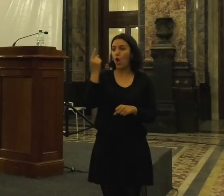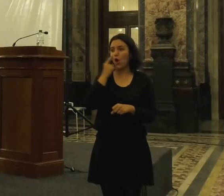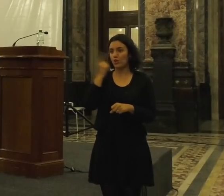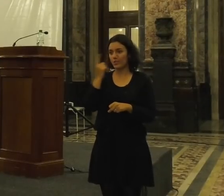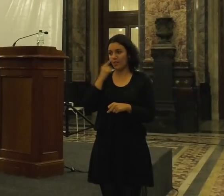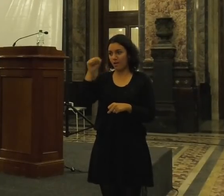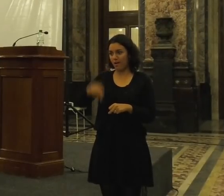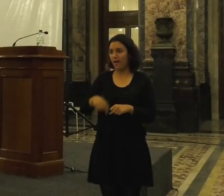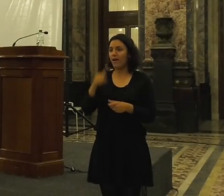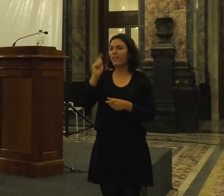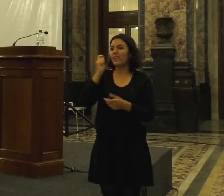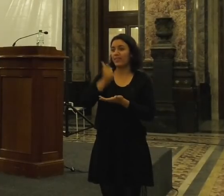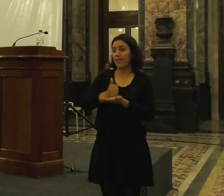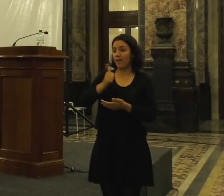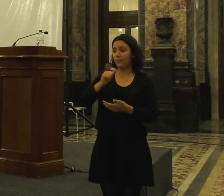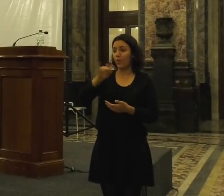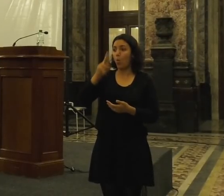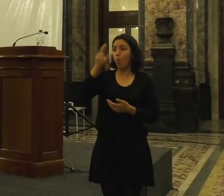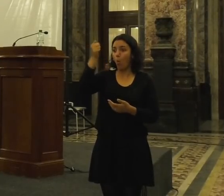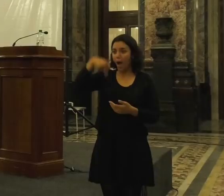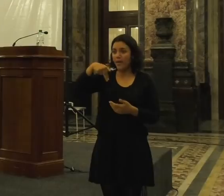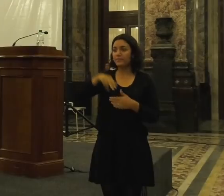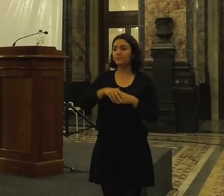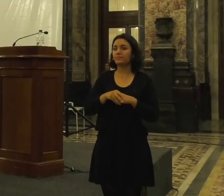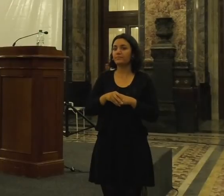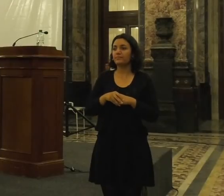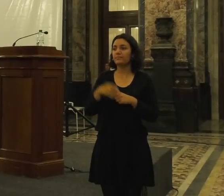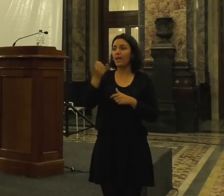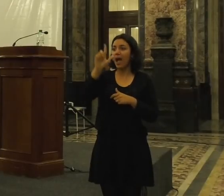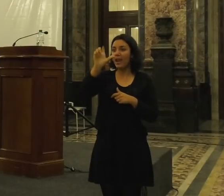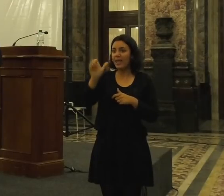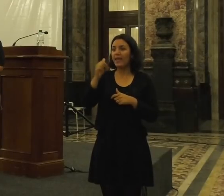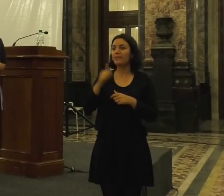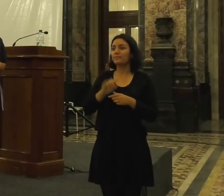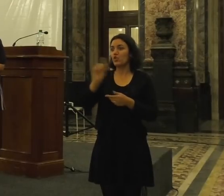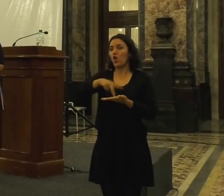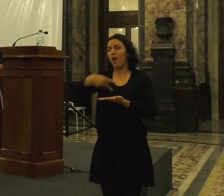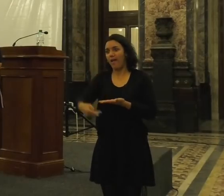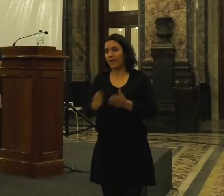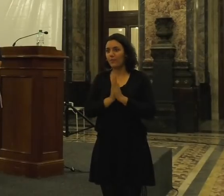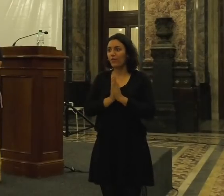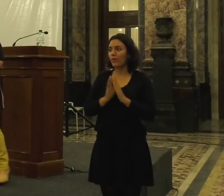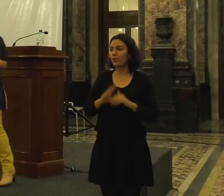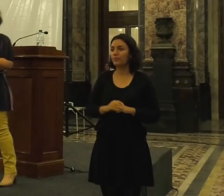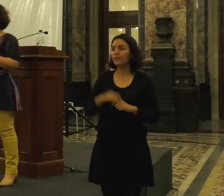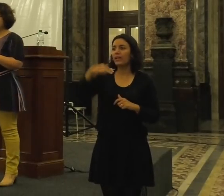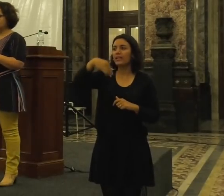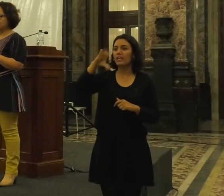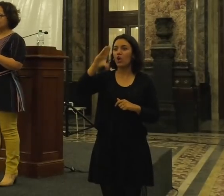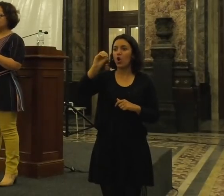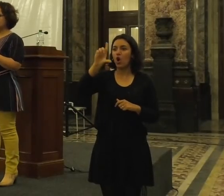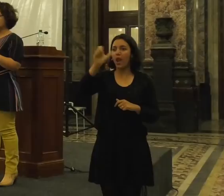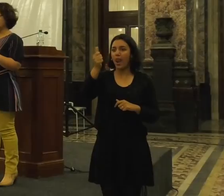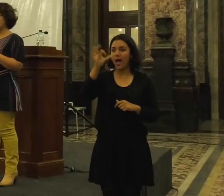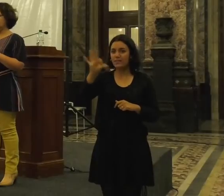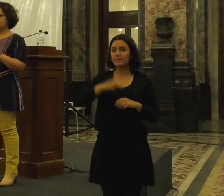A ver quién está, Juan, quién más, Ale, no se maten por ahí, Nicolás, adelante,